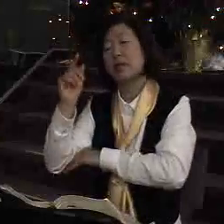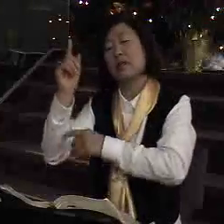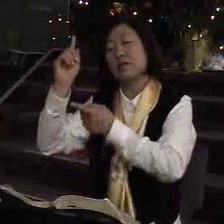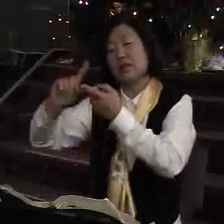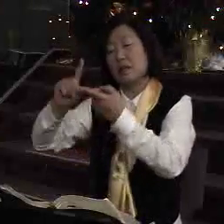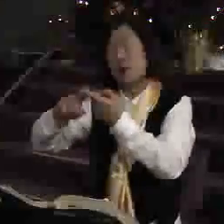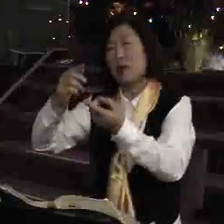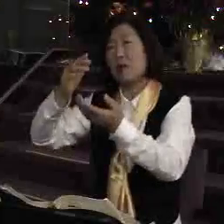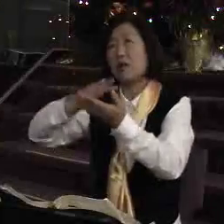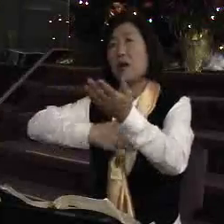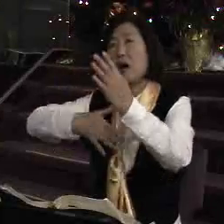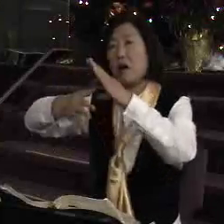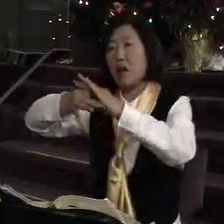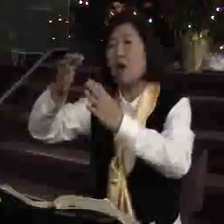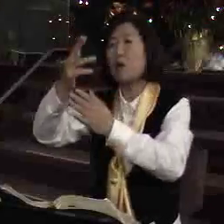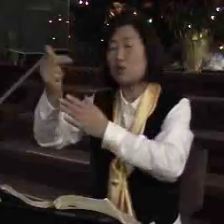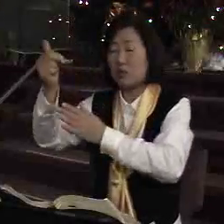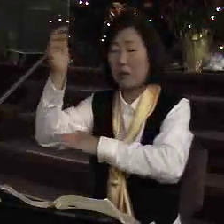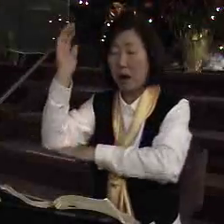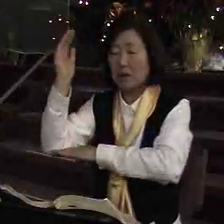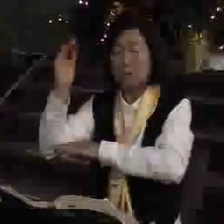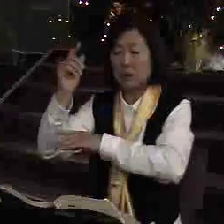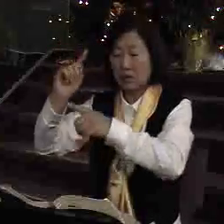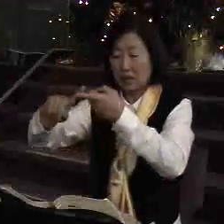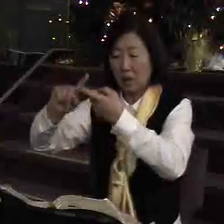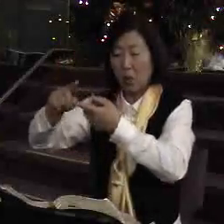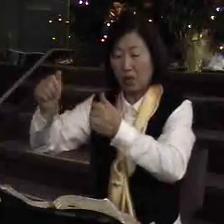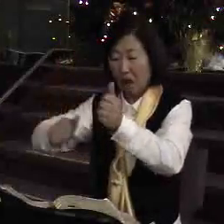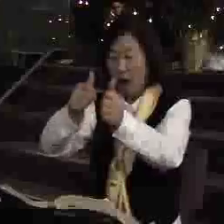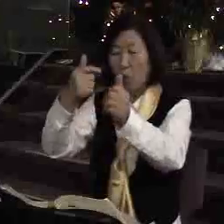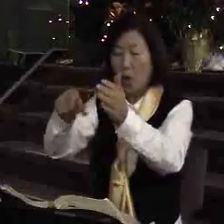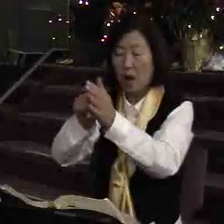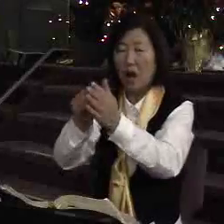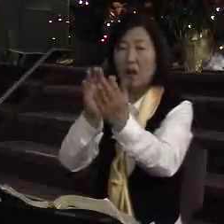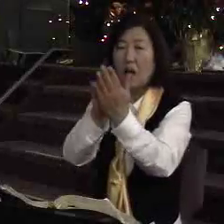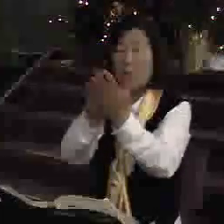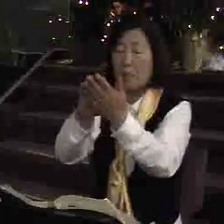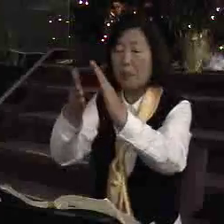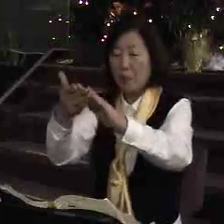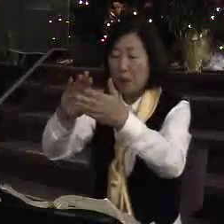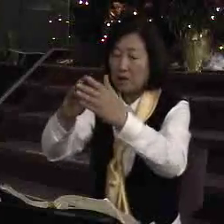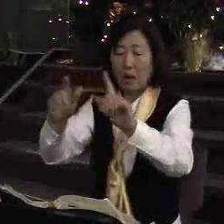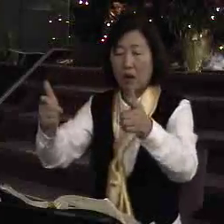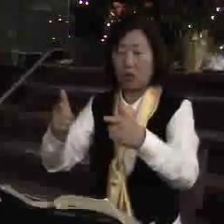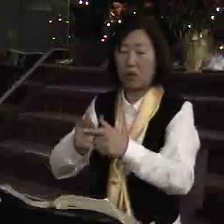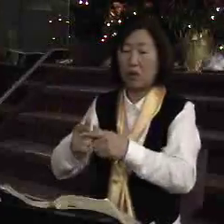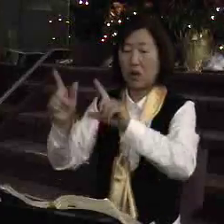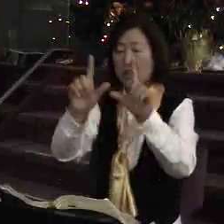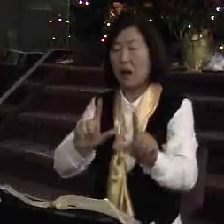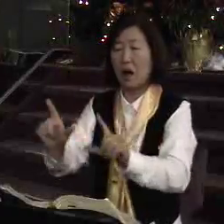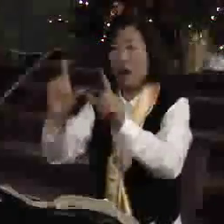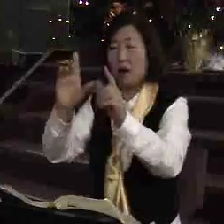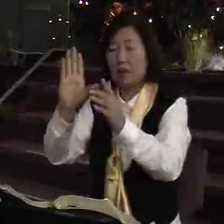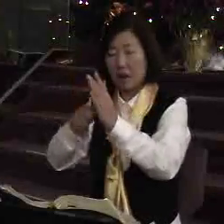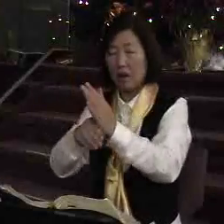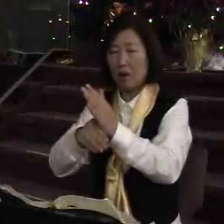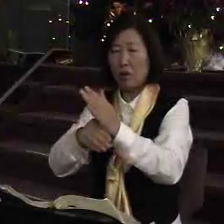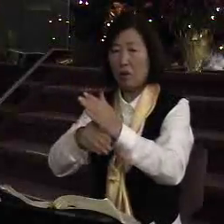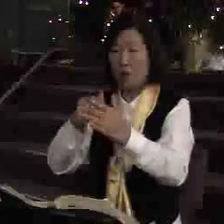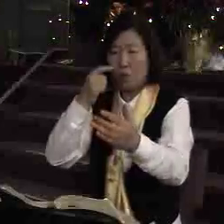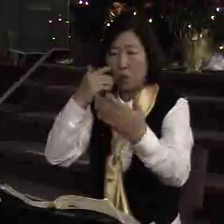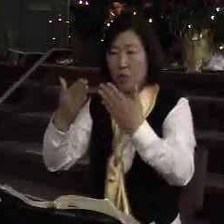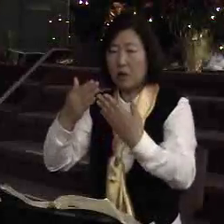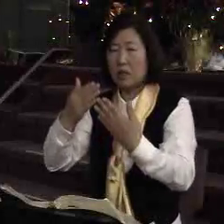그대로 나의 주님의 말씀을 그대로 따르기 위하여 타협하지 않고 살 때에 분명히 손해가 옵니다.